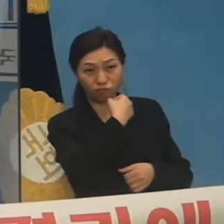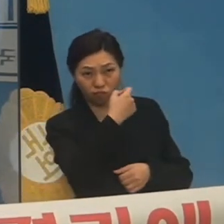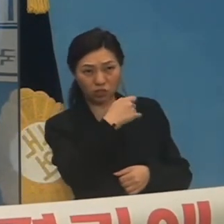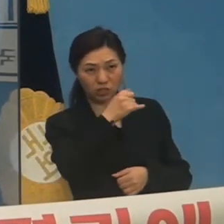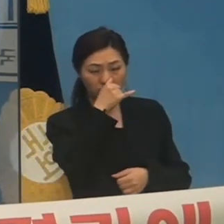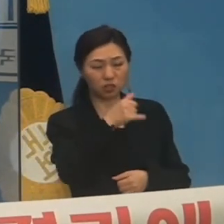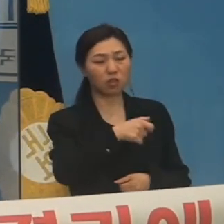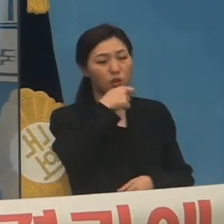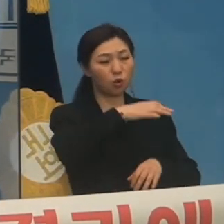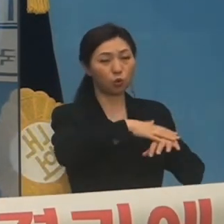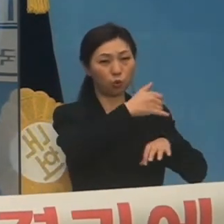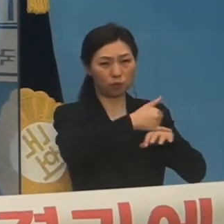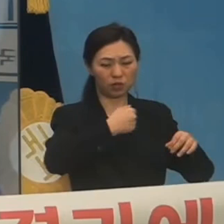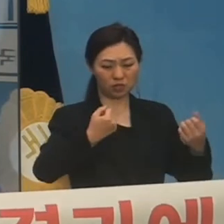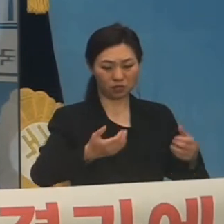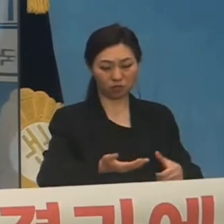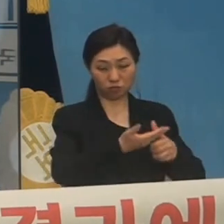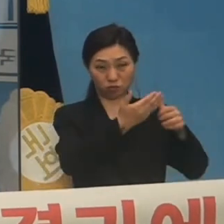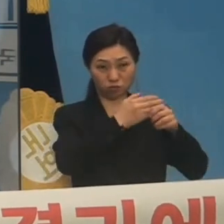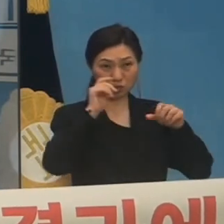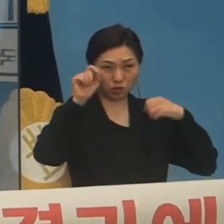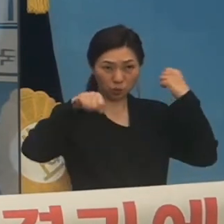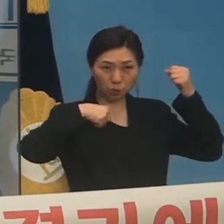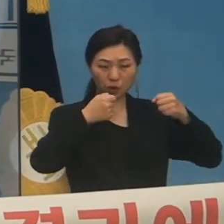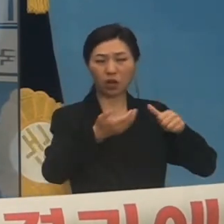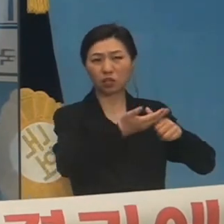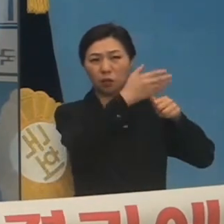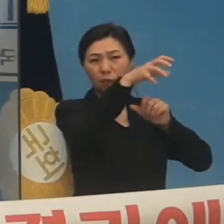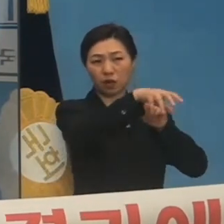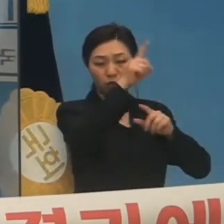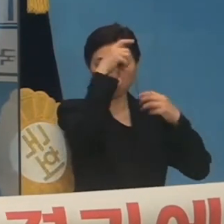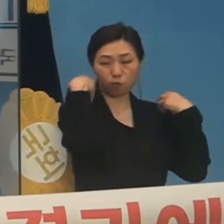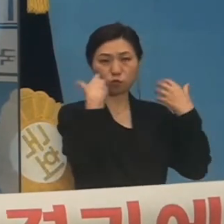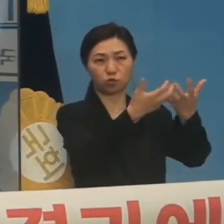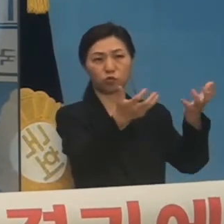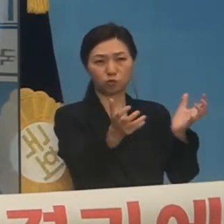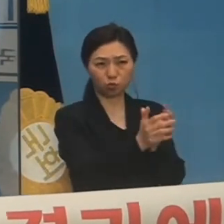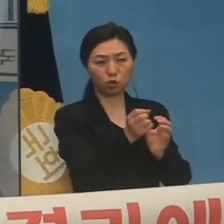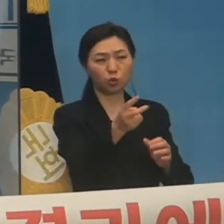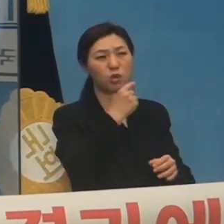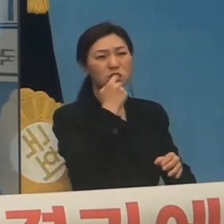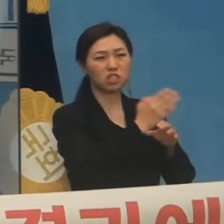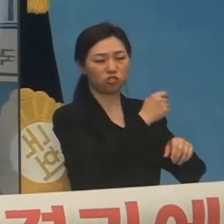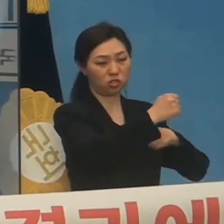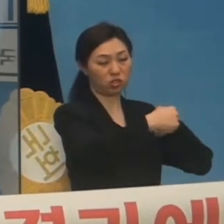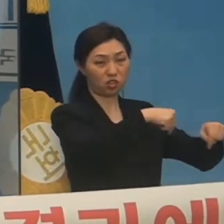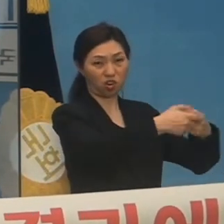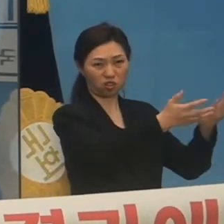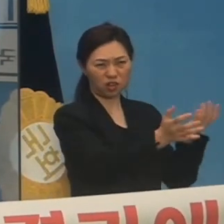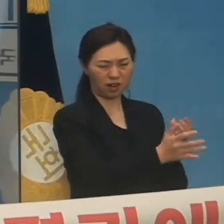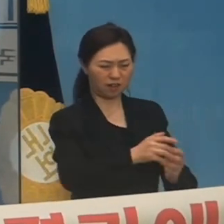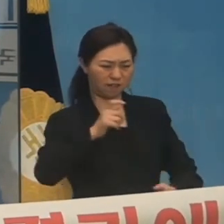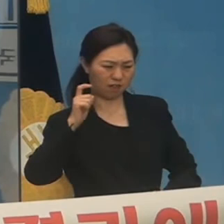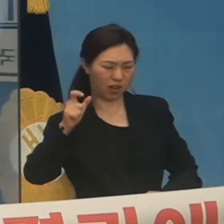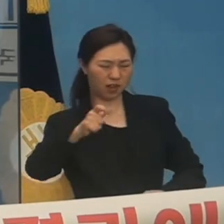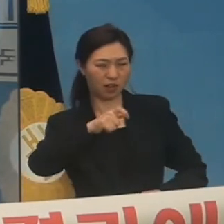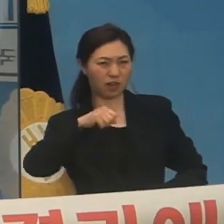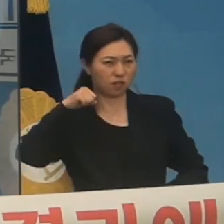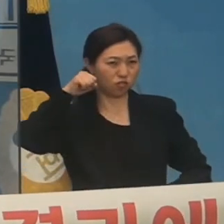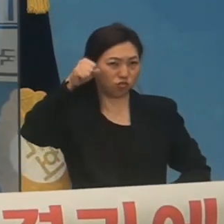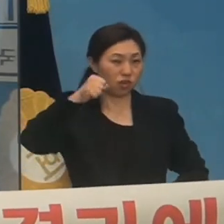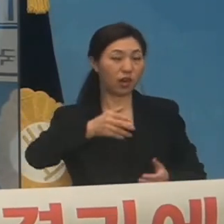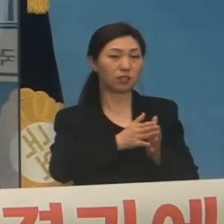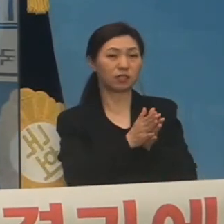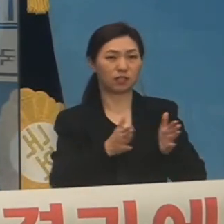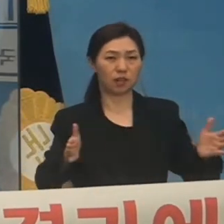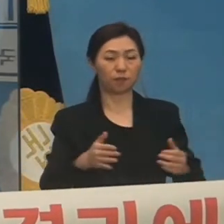농림축산식품부와 더불어민주당 정부와 정권을 대상으로 강력 투쟁이 시작됨을 통보한다.